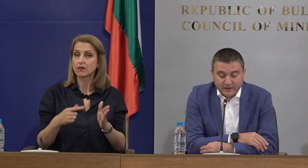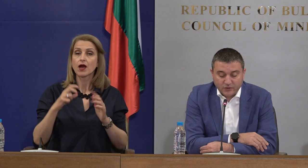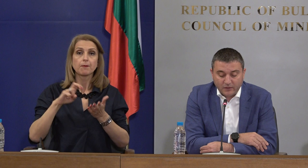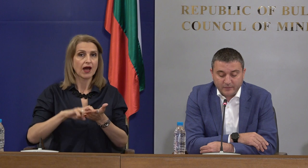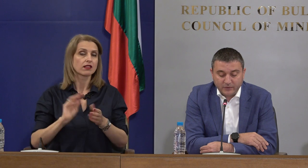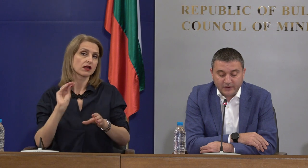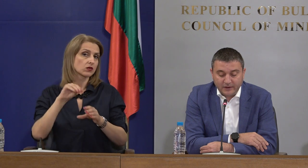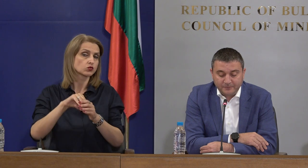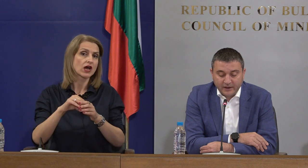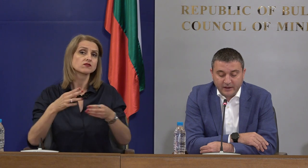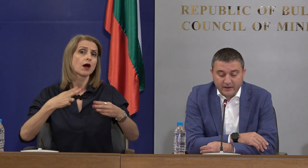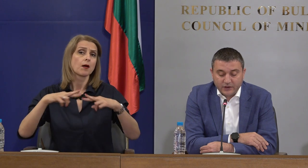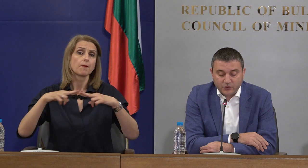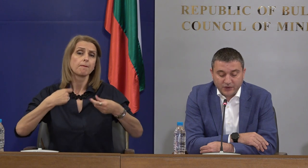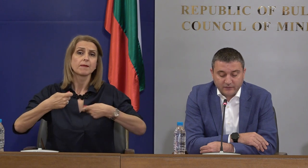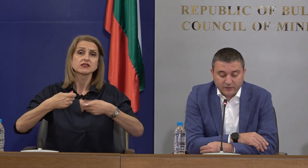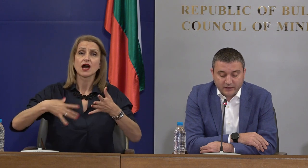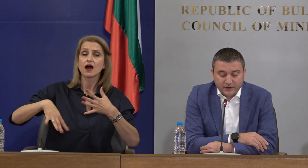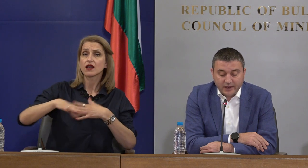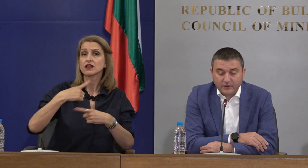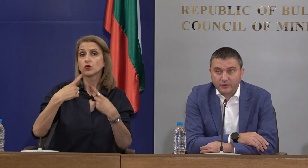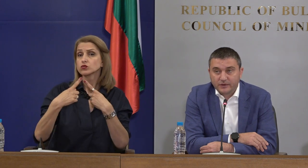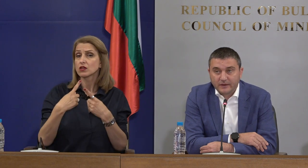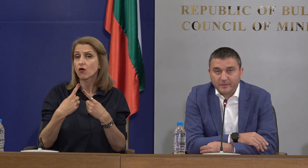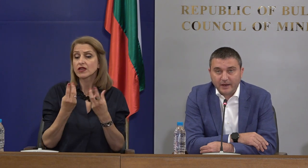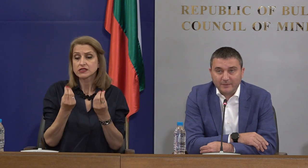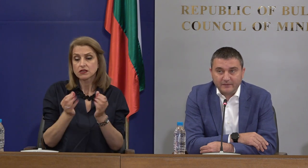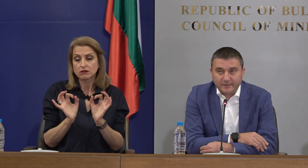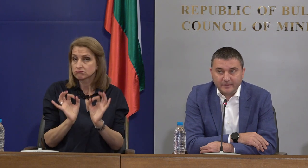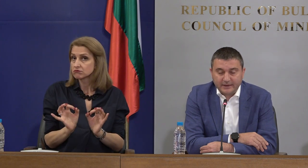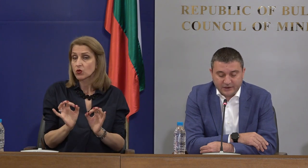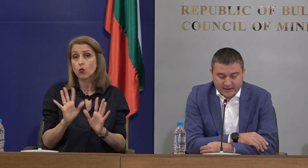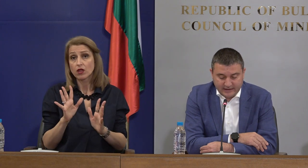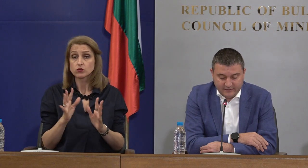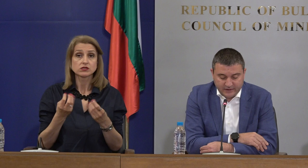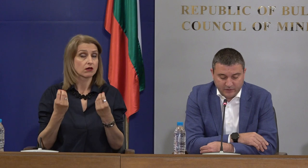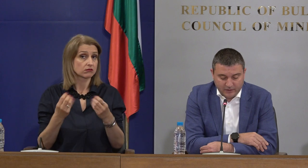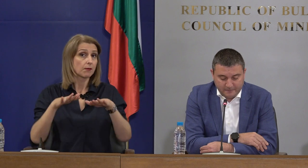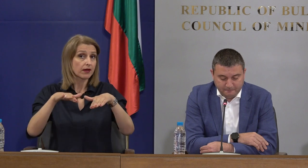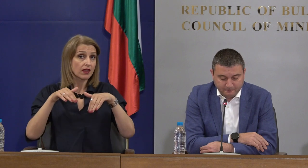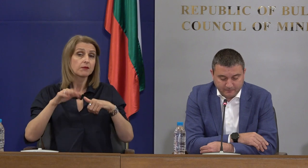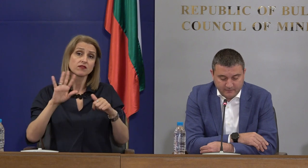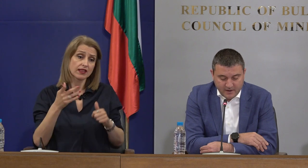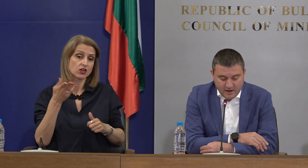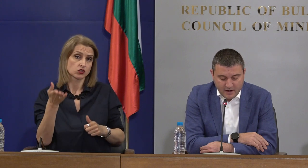при пазарни условия по цени и срещу очаквано възнаграждение, които са приемливи и за частните инвеститори.